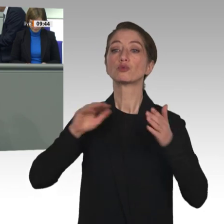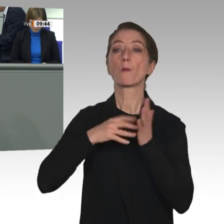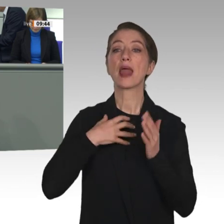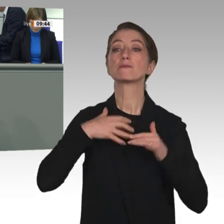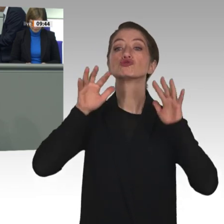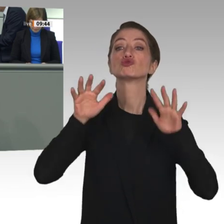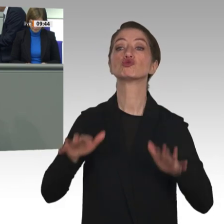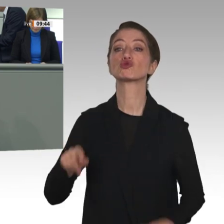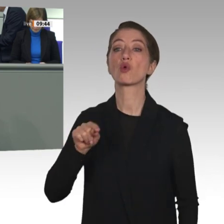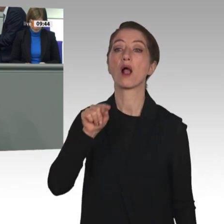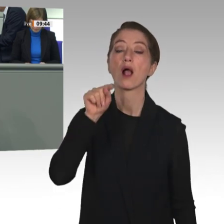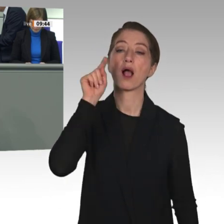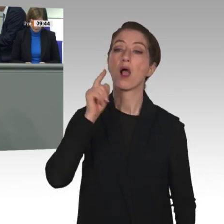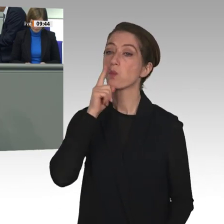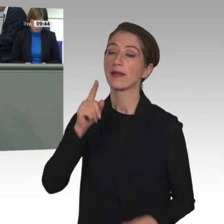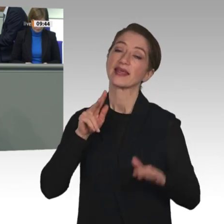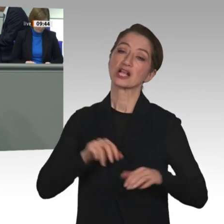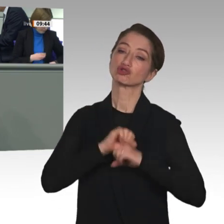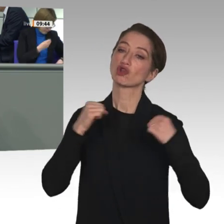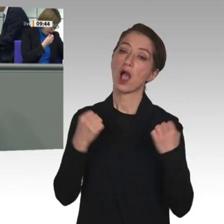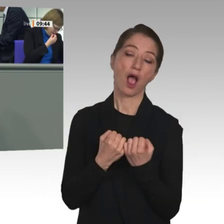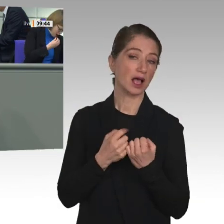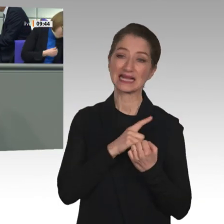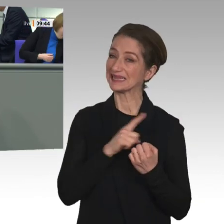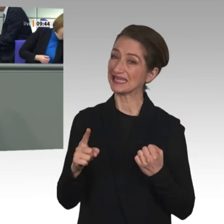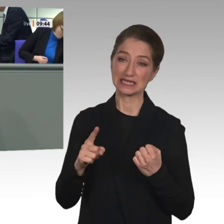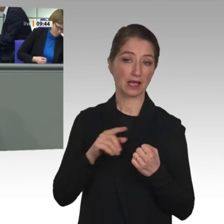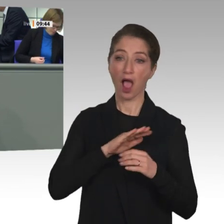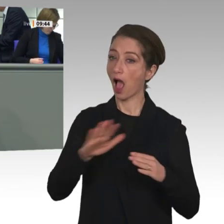allen Mitteln des Rechtsstaates bekämpft, breiten sie sich weiter aus.